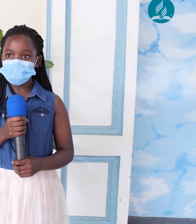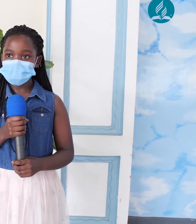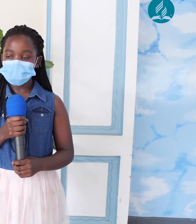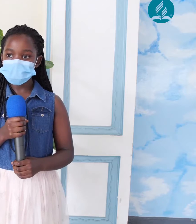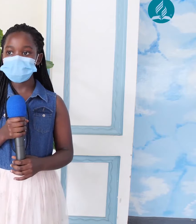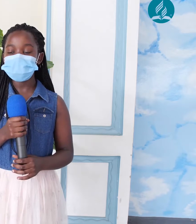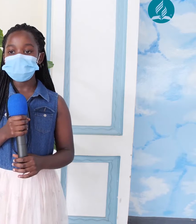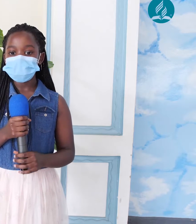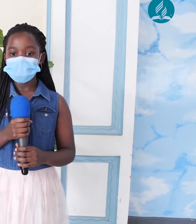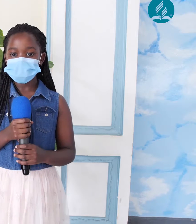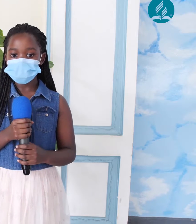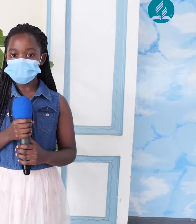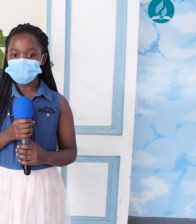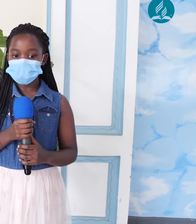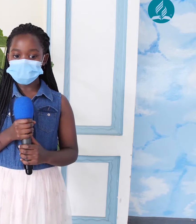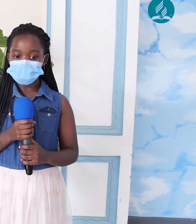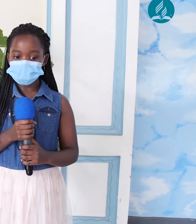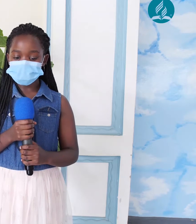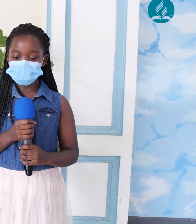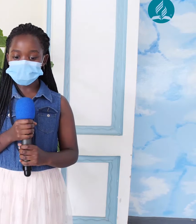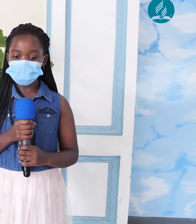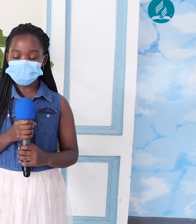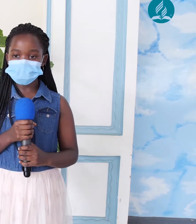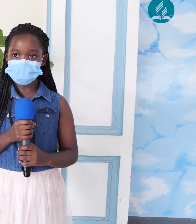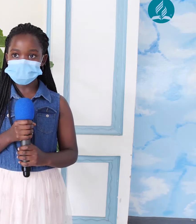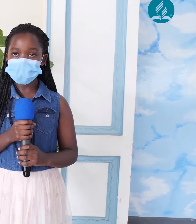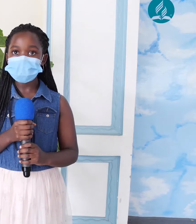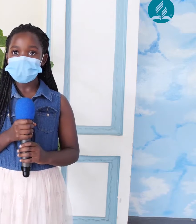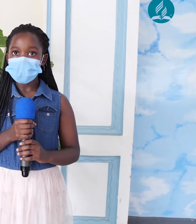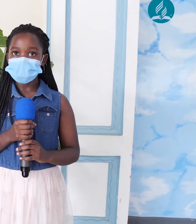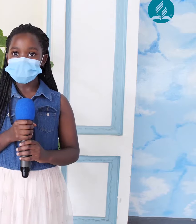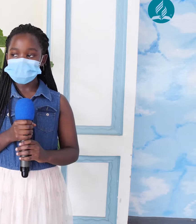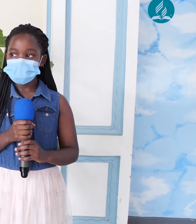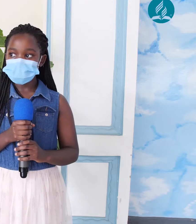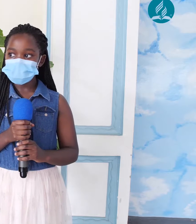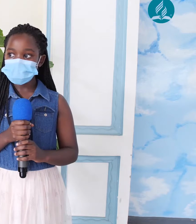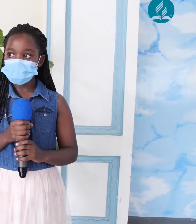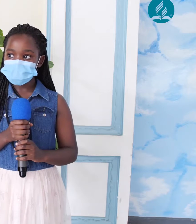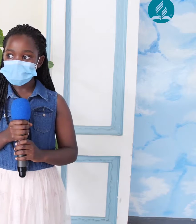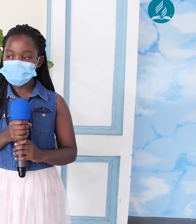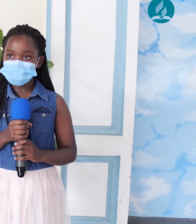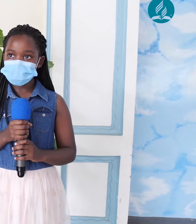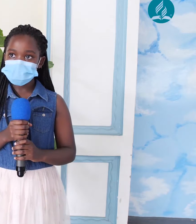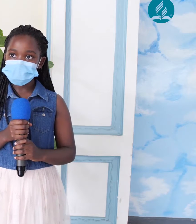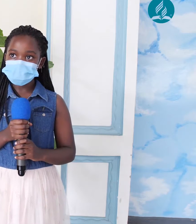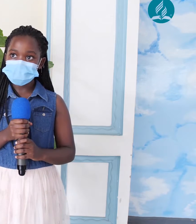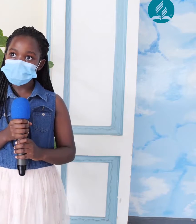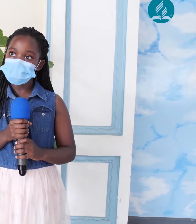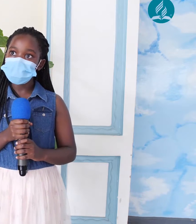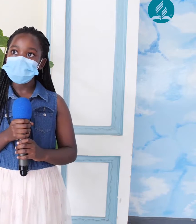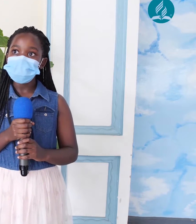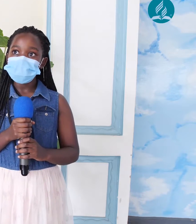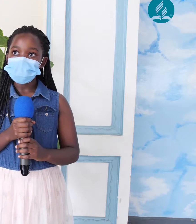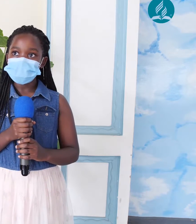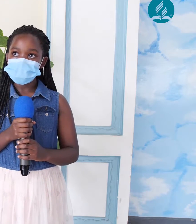amategeko y'umwami. Nuko araceceka ntiyabasubiza, aricecekeye kuko bari bazi ko yari